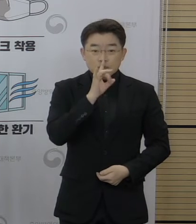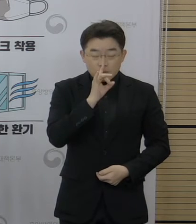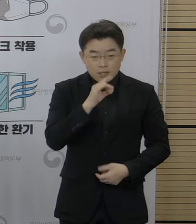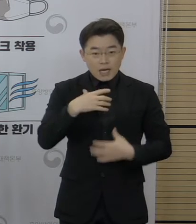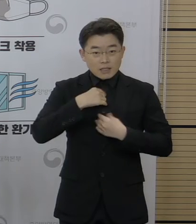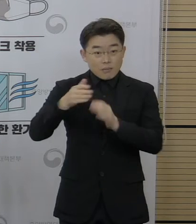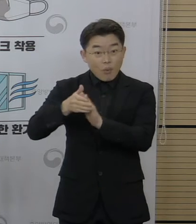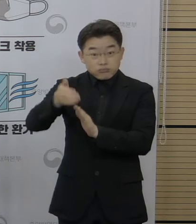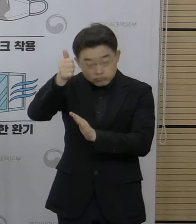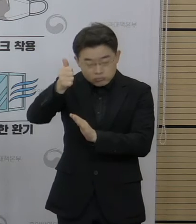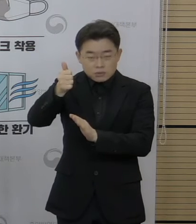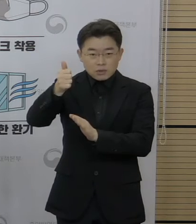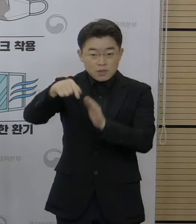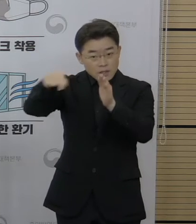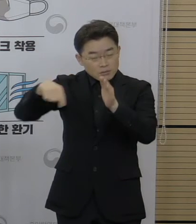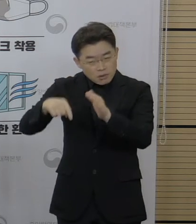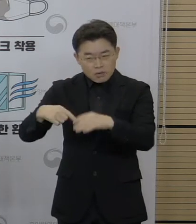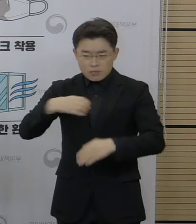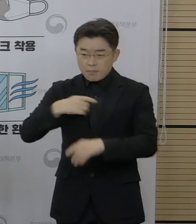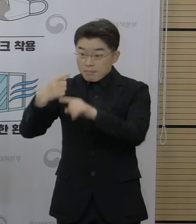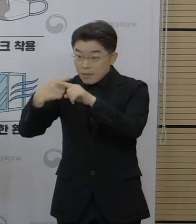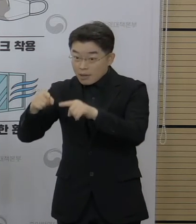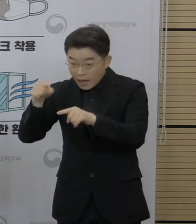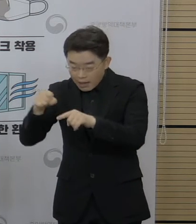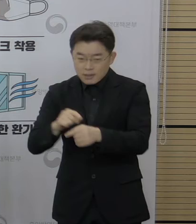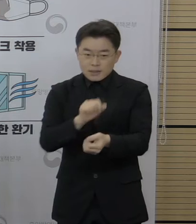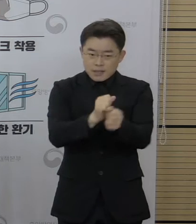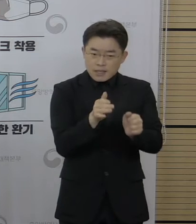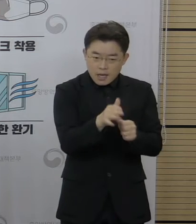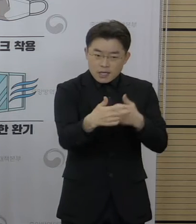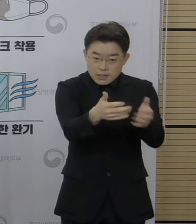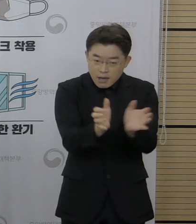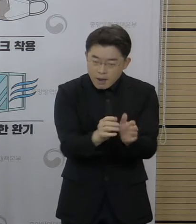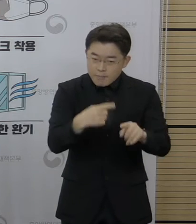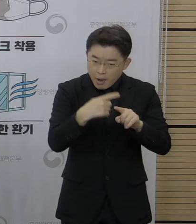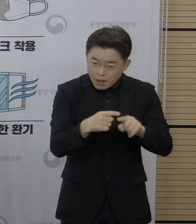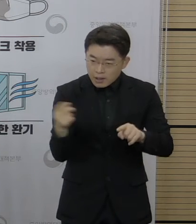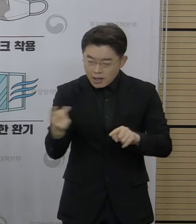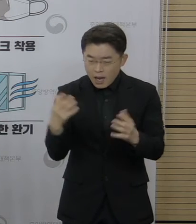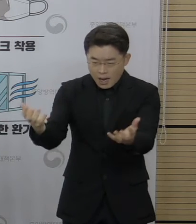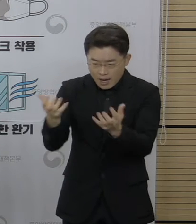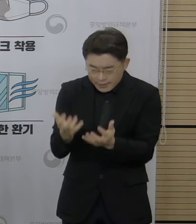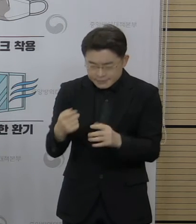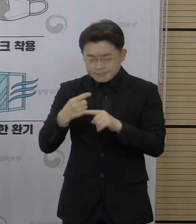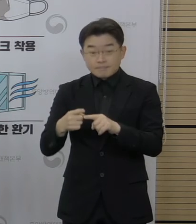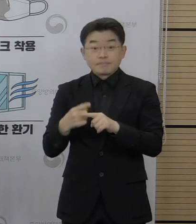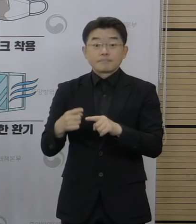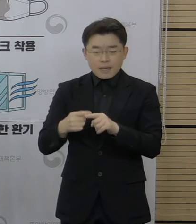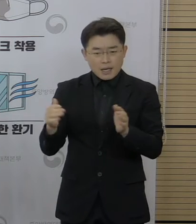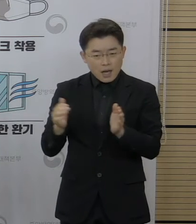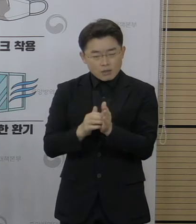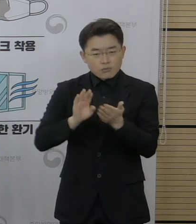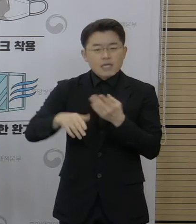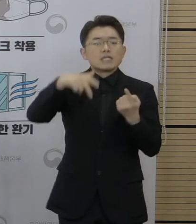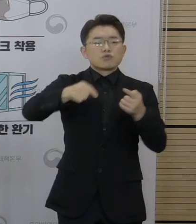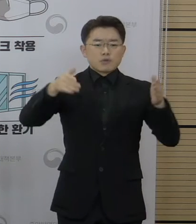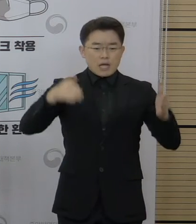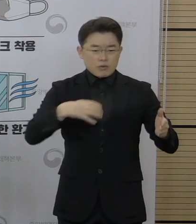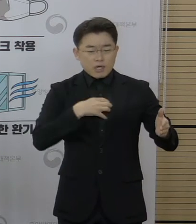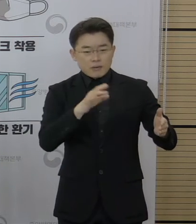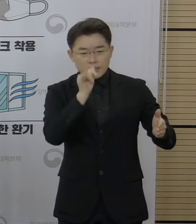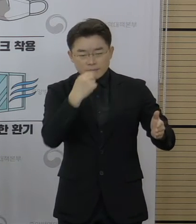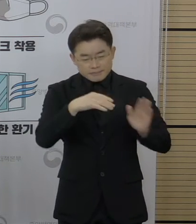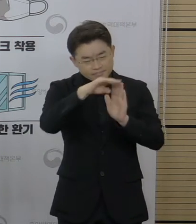숙원 방 대본의 위험도 평가 와 또 방 역으로 분과위원회 의 자문을 거쳐서 종합적으로 주간 위험도를 평가한